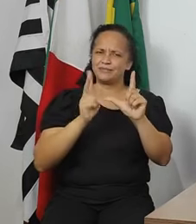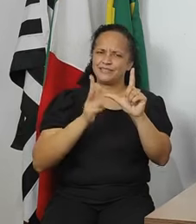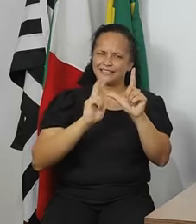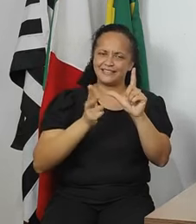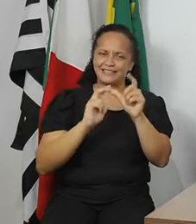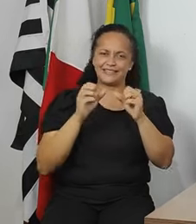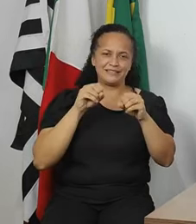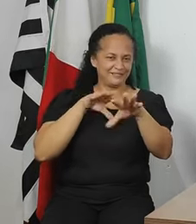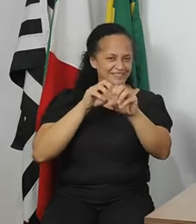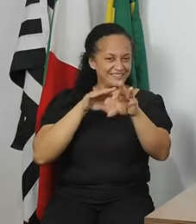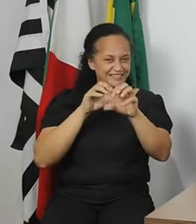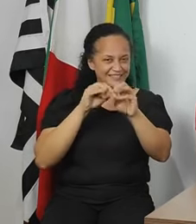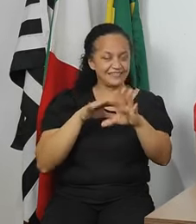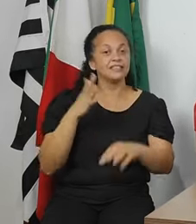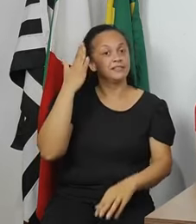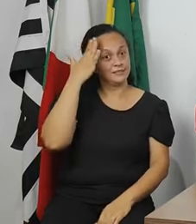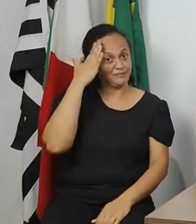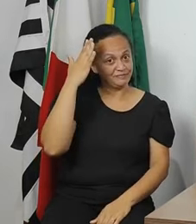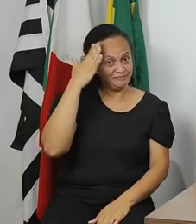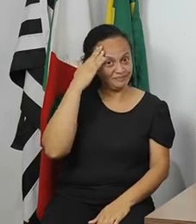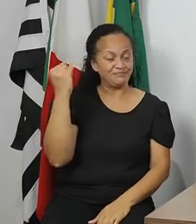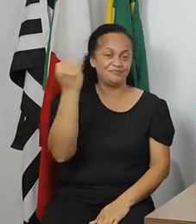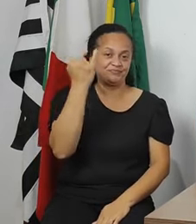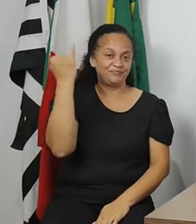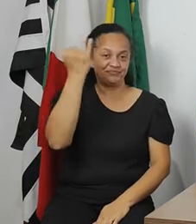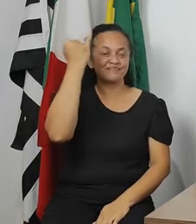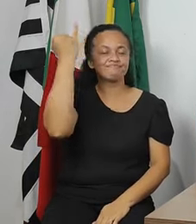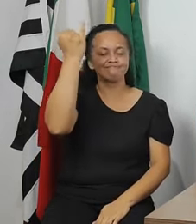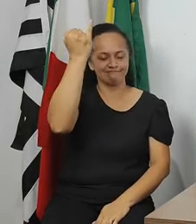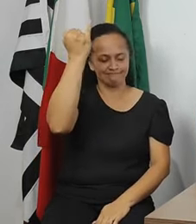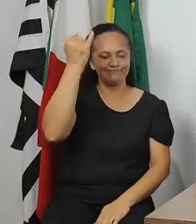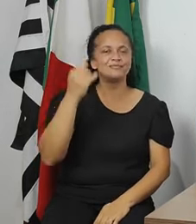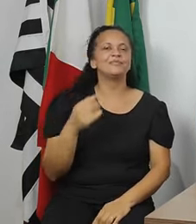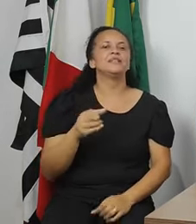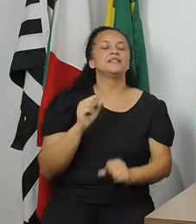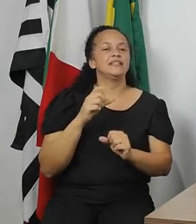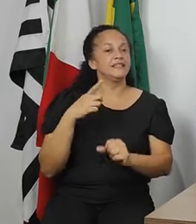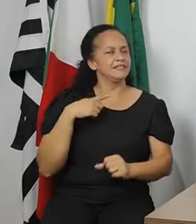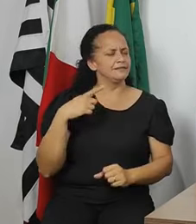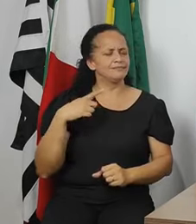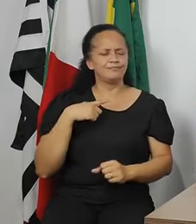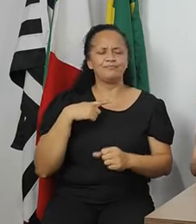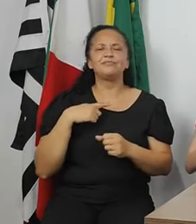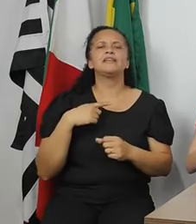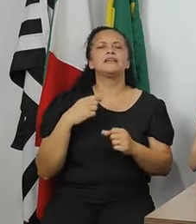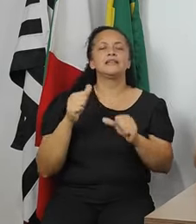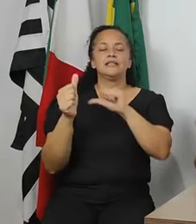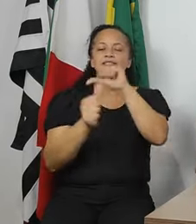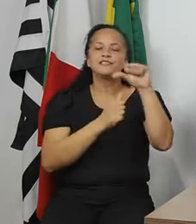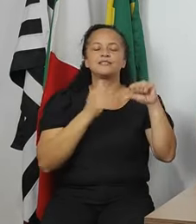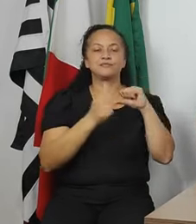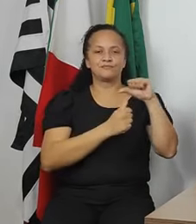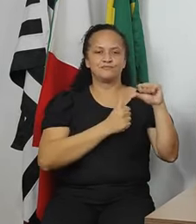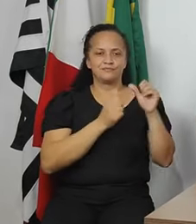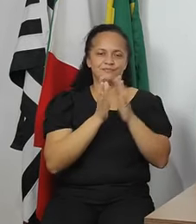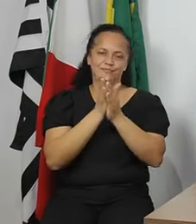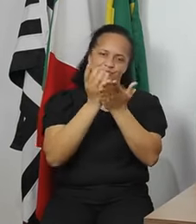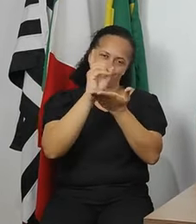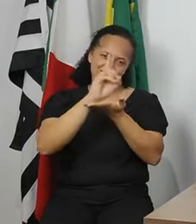da importância, né, desse trabalho e do potencial que ele tem em levar a palavra de Deus